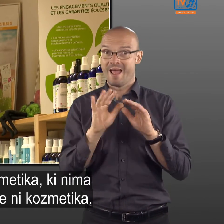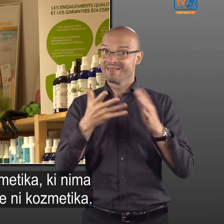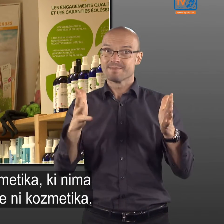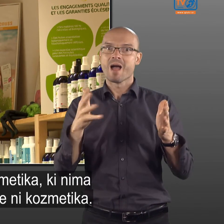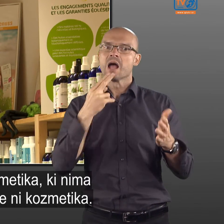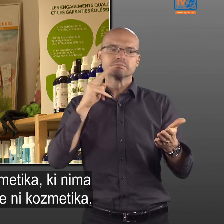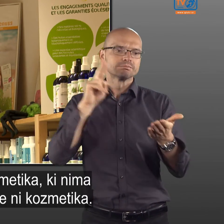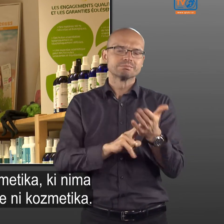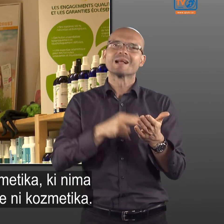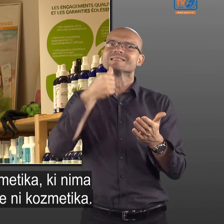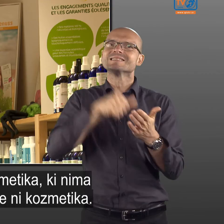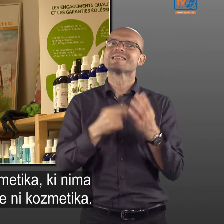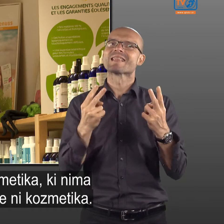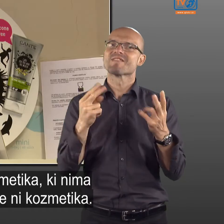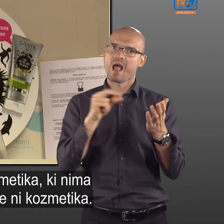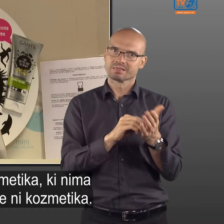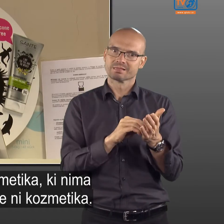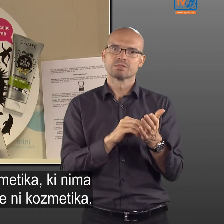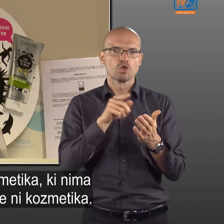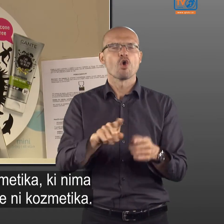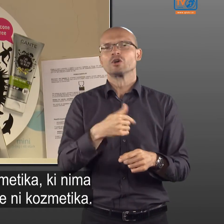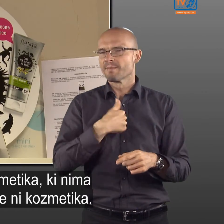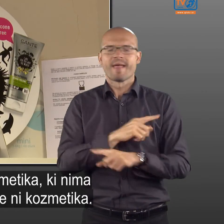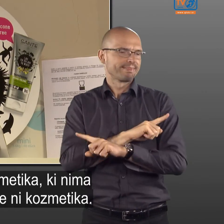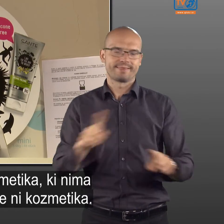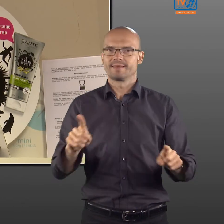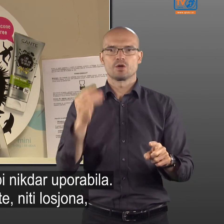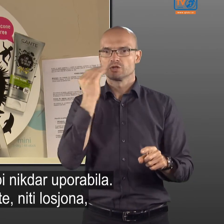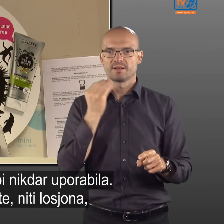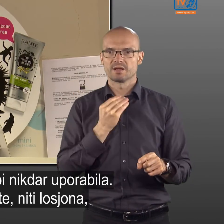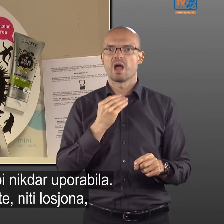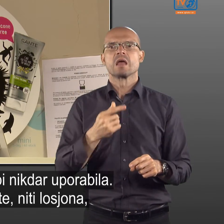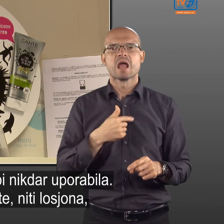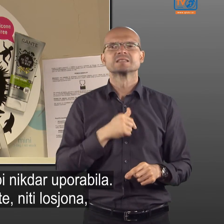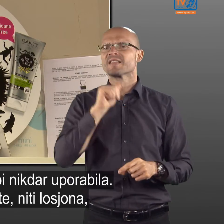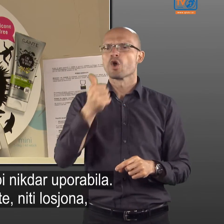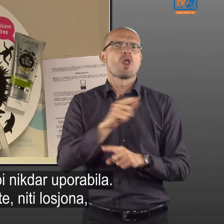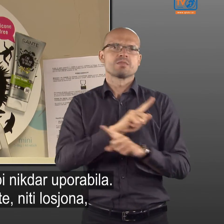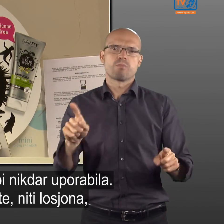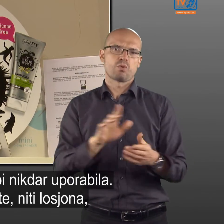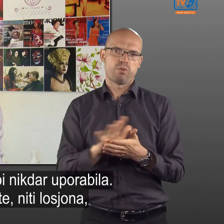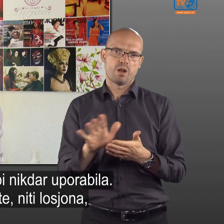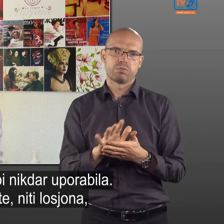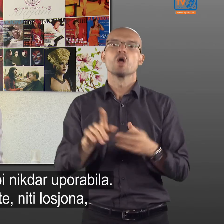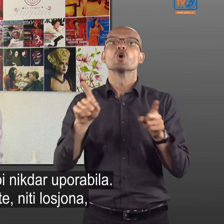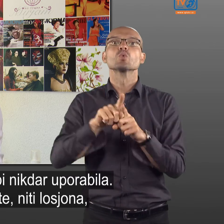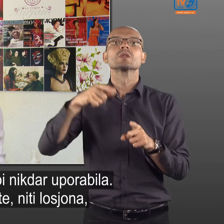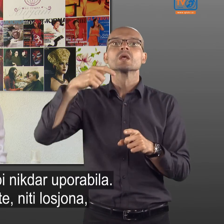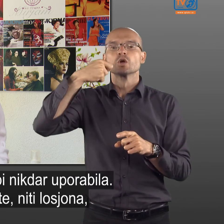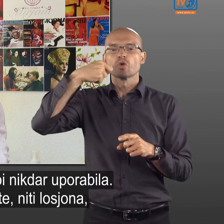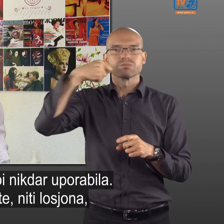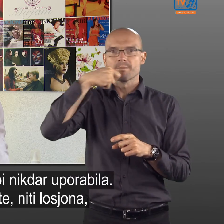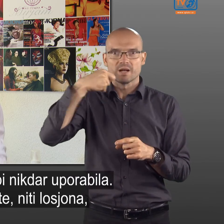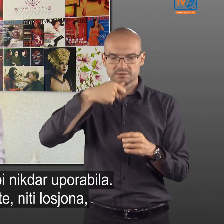nima certifikata, zame ni kozmetika. Jaz osebno je ne bi nikdar uporabila. Niti zobne